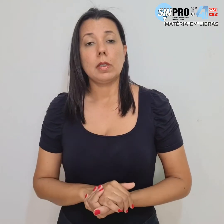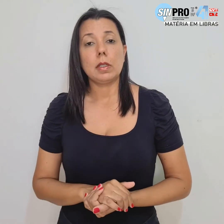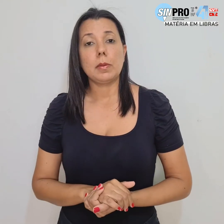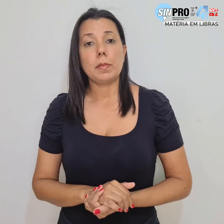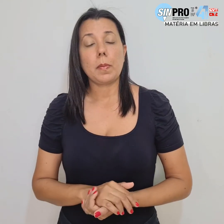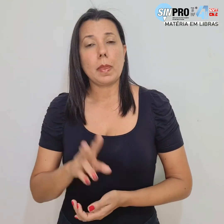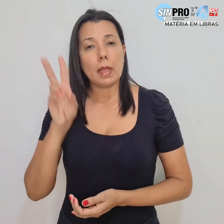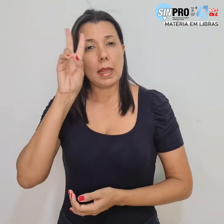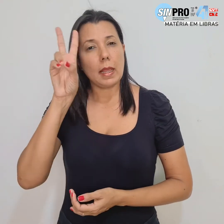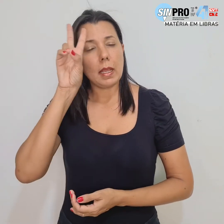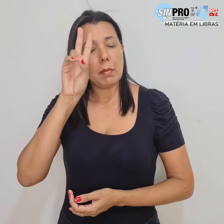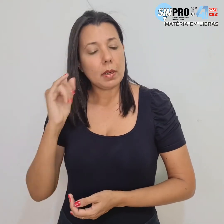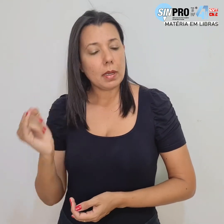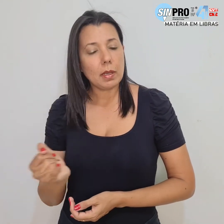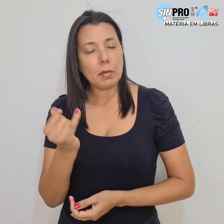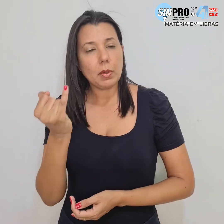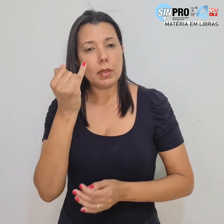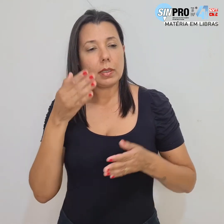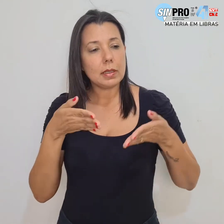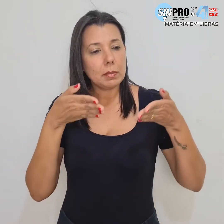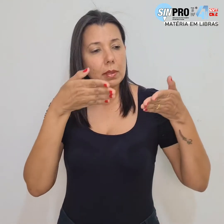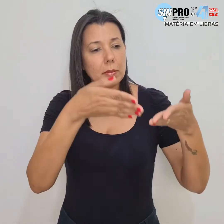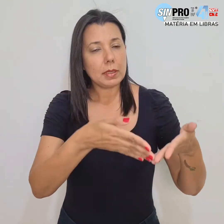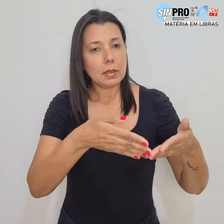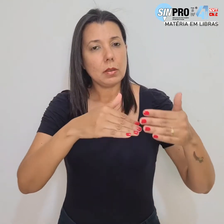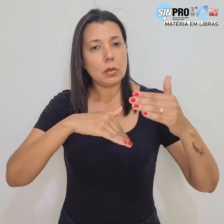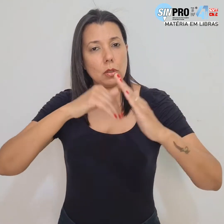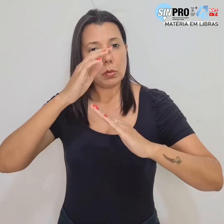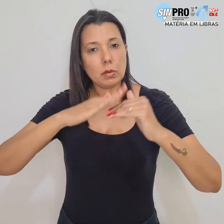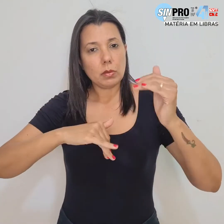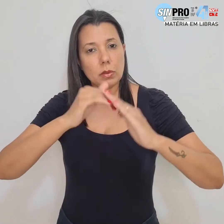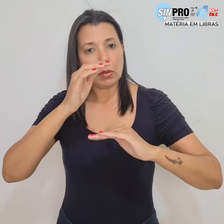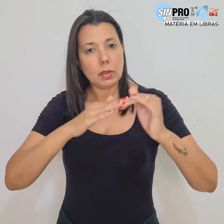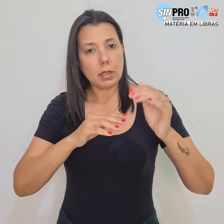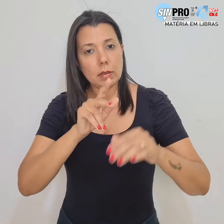ressalta a importância da participação da categoria docente